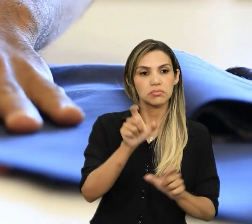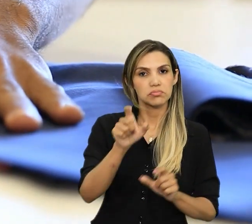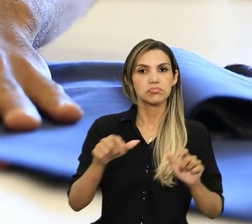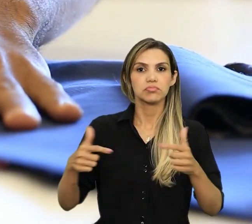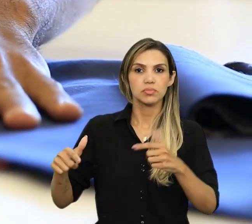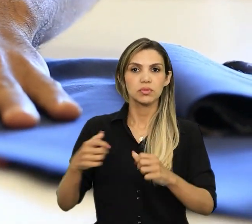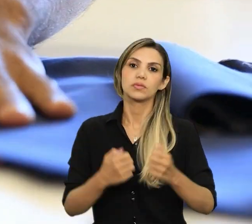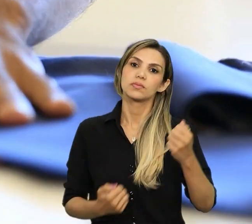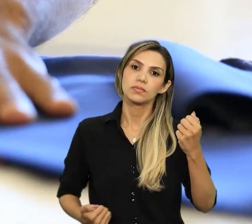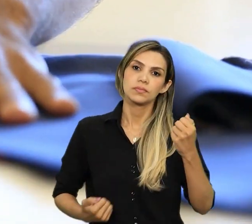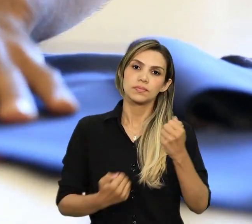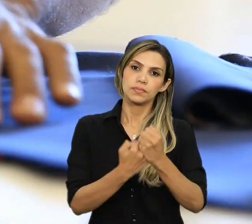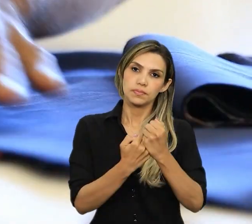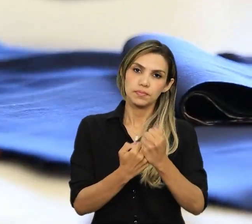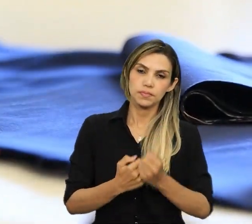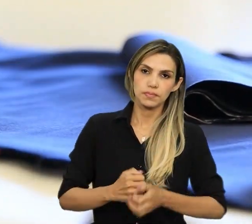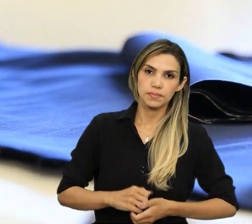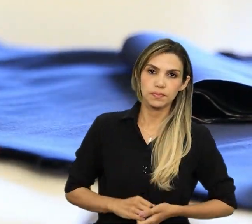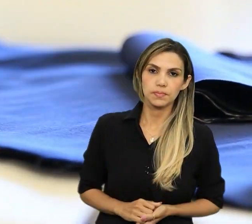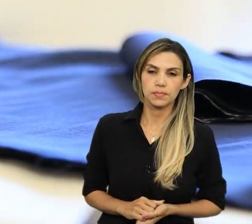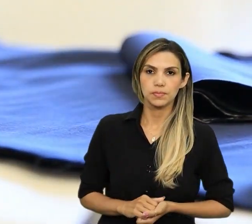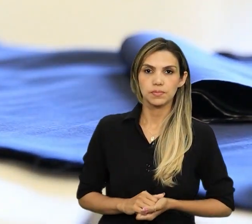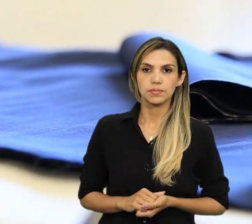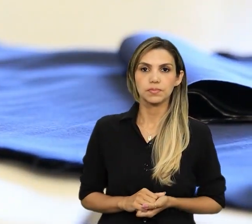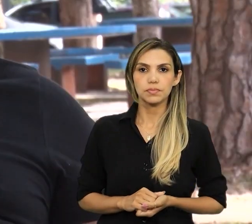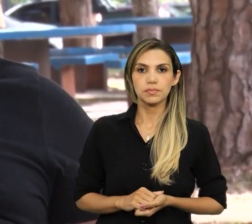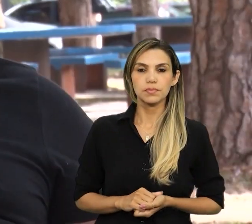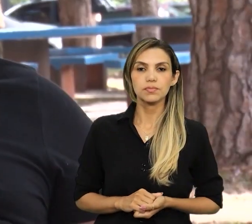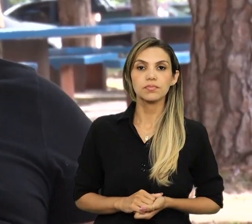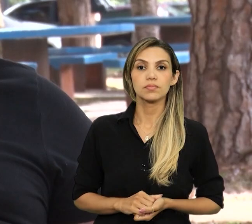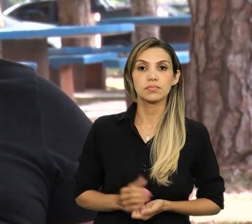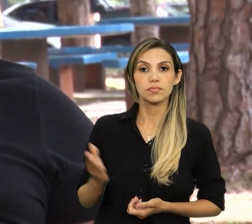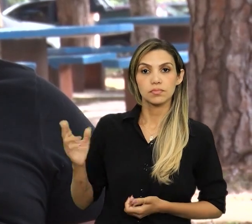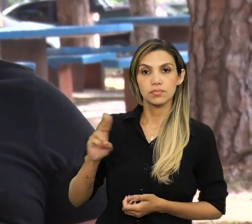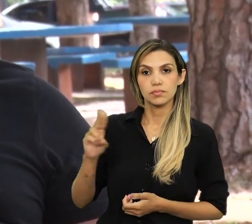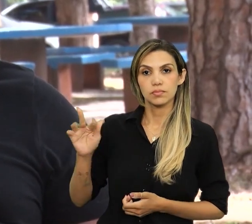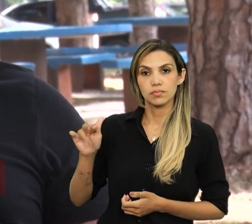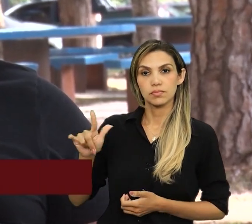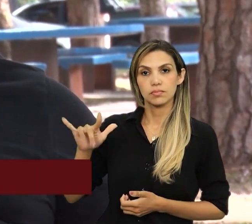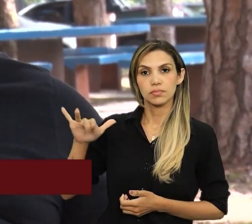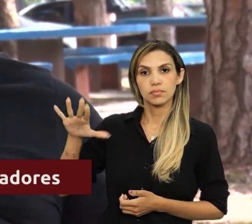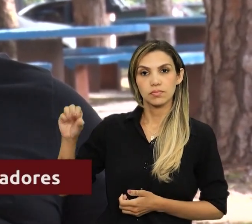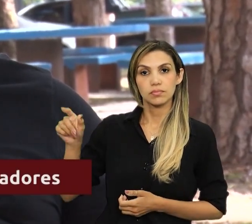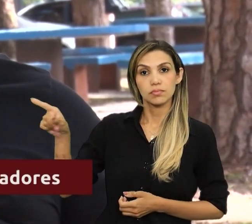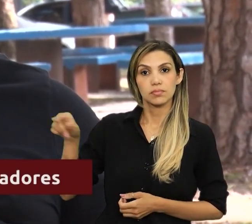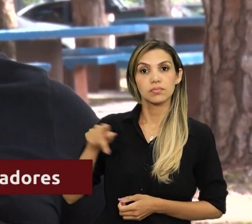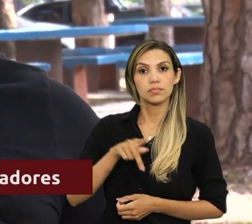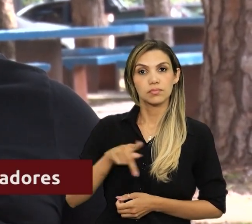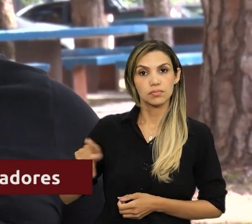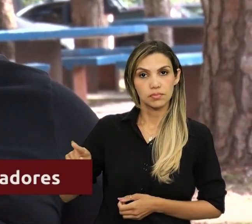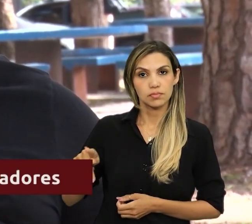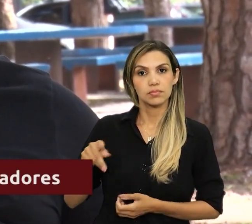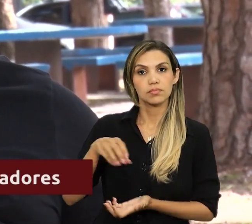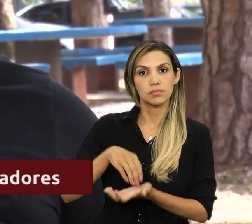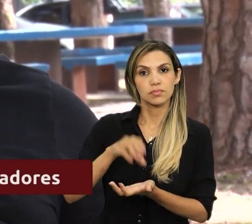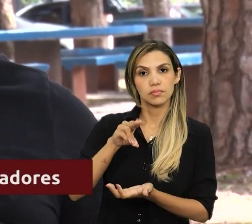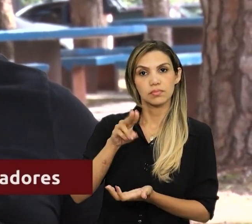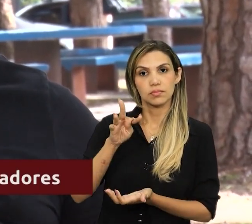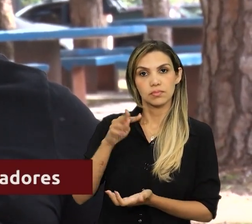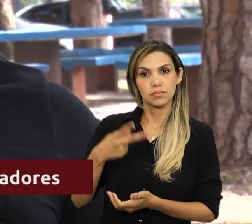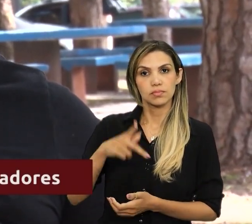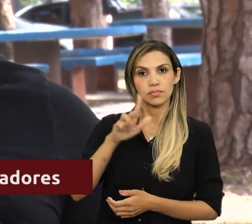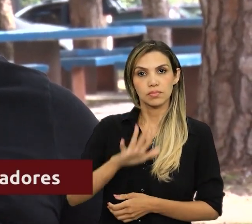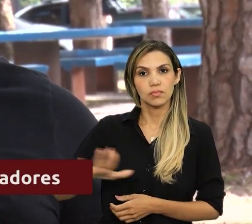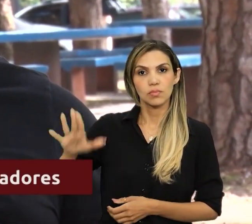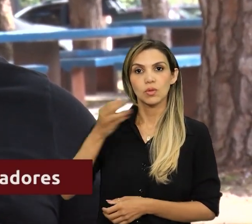mil trabalhadoras e trabalhadores atuando em sua base. Sou o professor Flávio Alves da Silva, sou presidente da CUT Goiás, sou